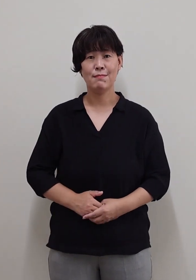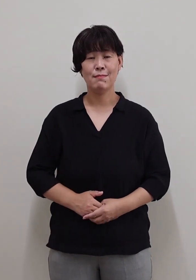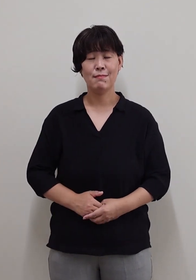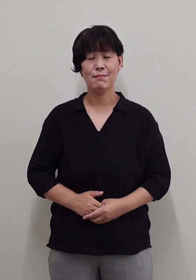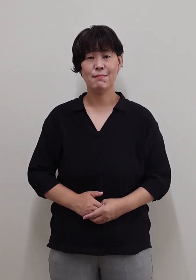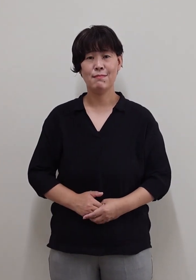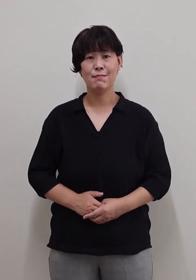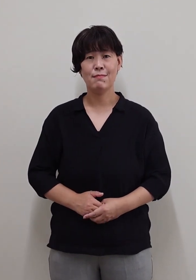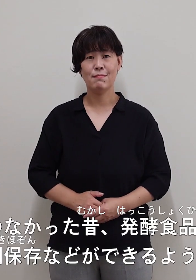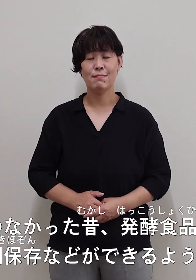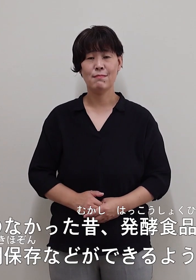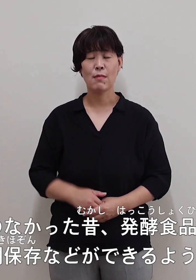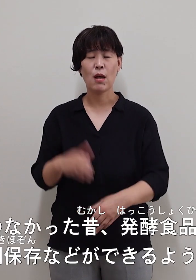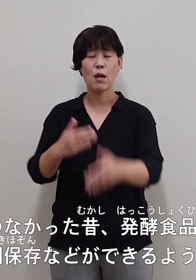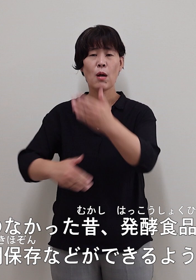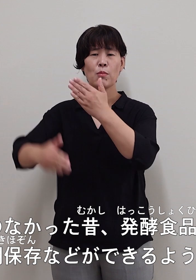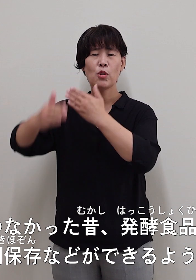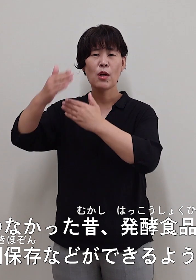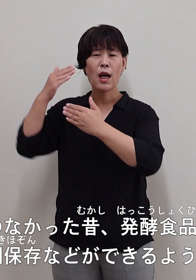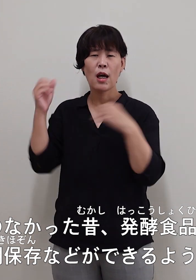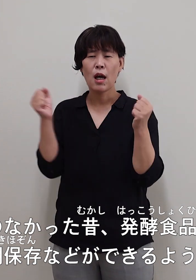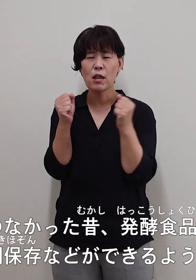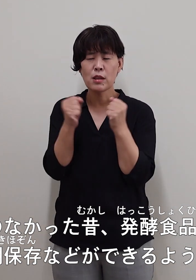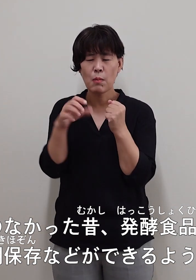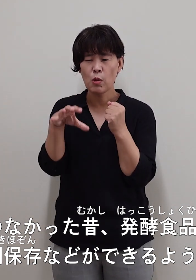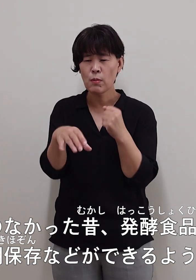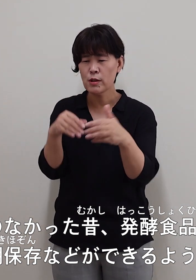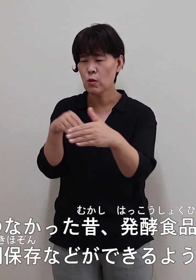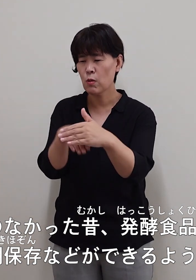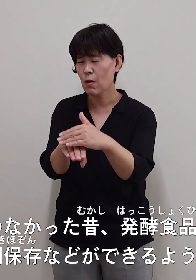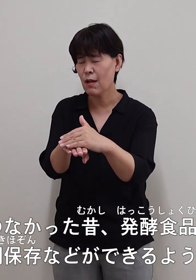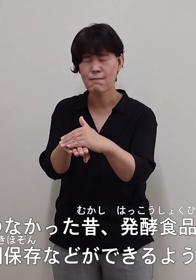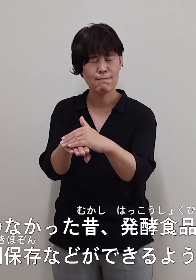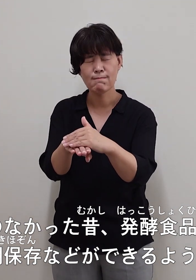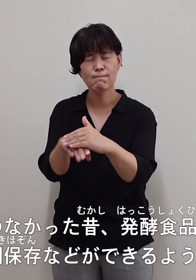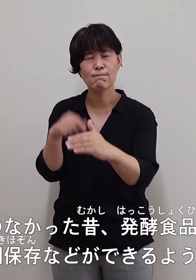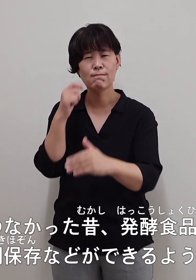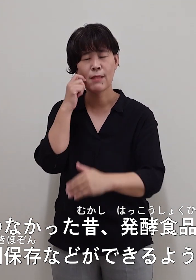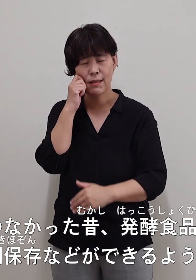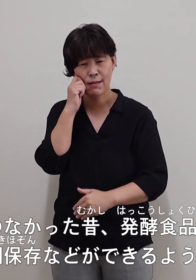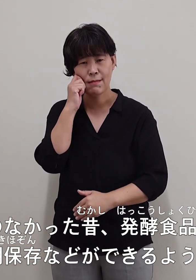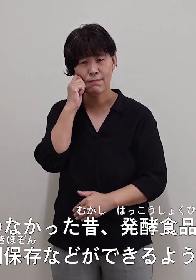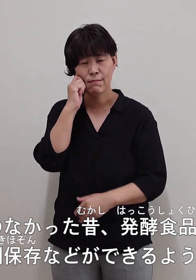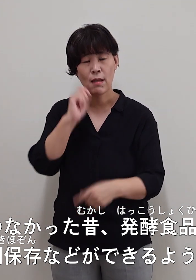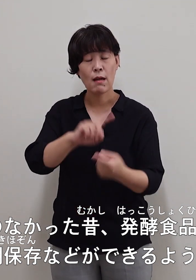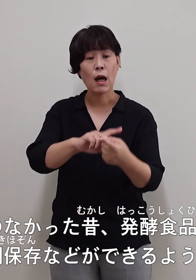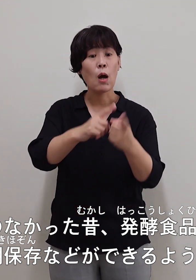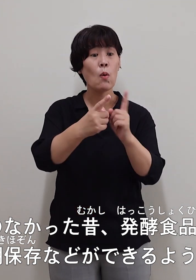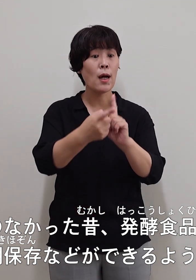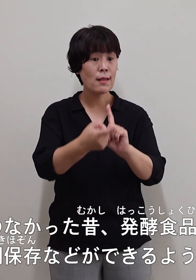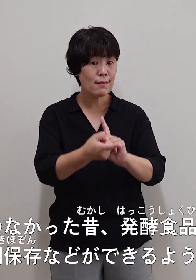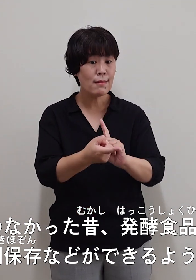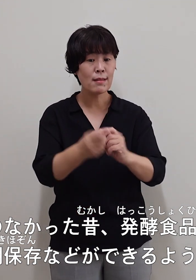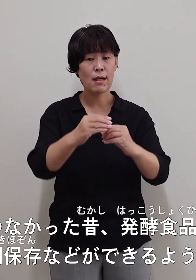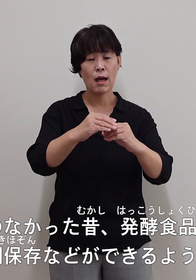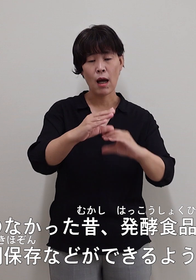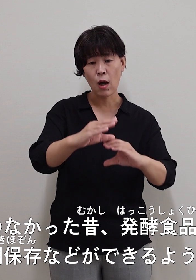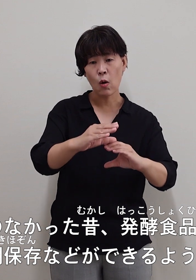冷蔵技術のなかった昔、発酵食品により食品